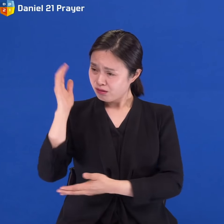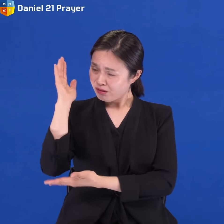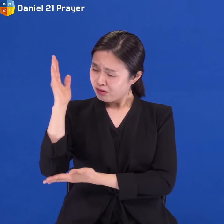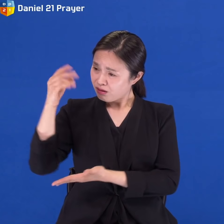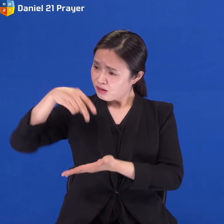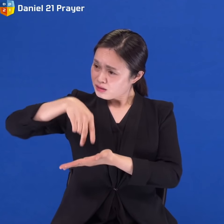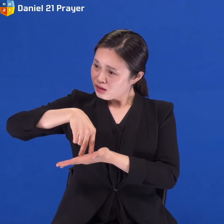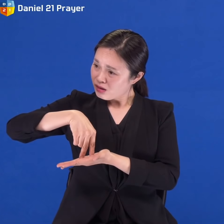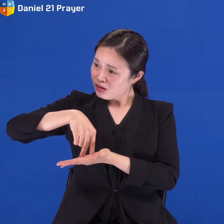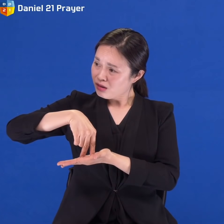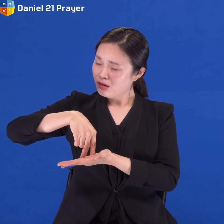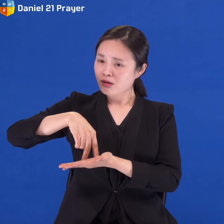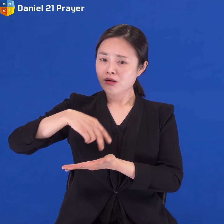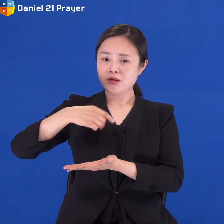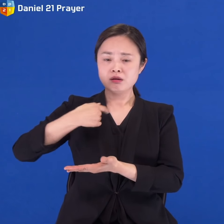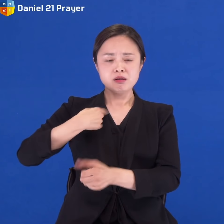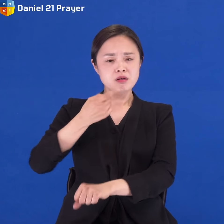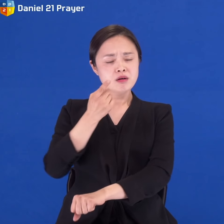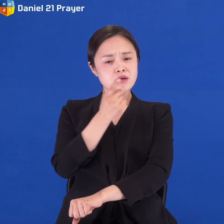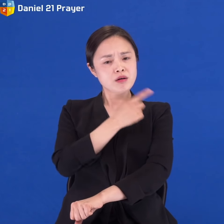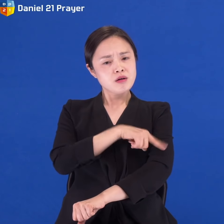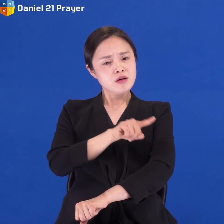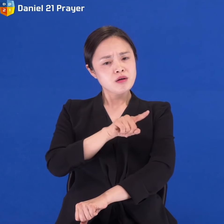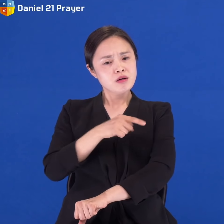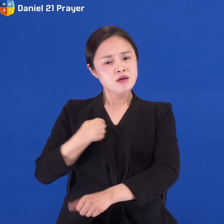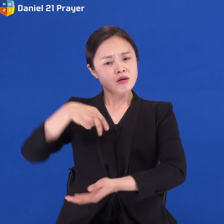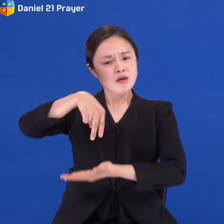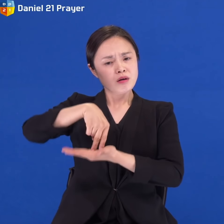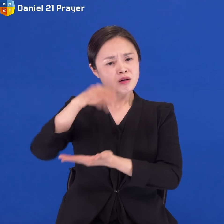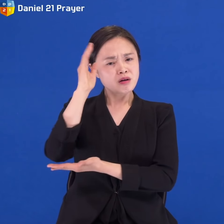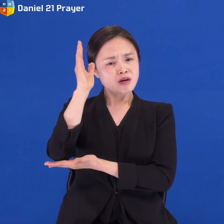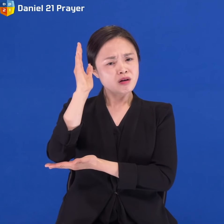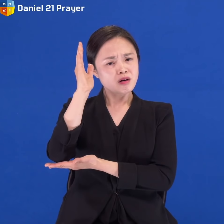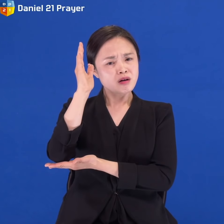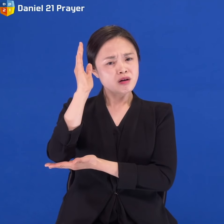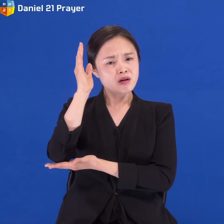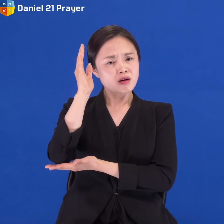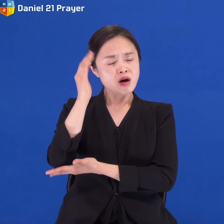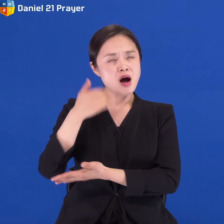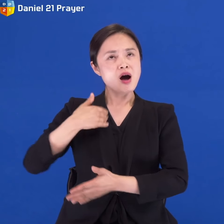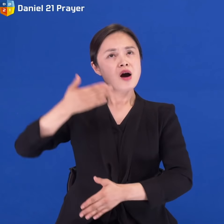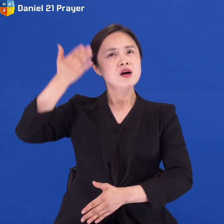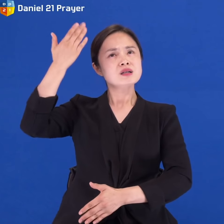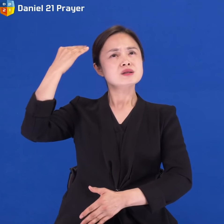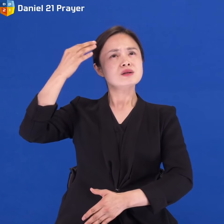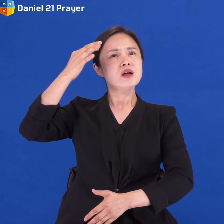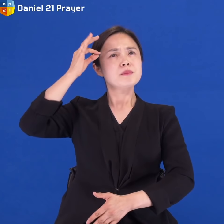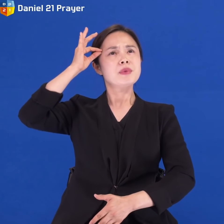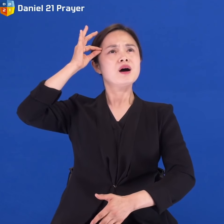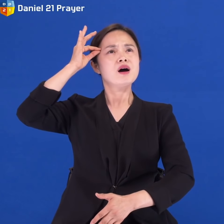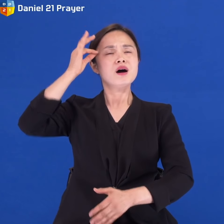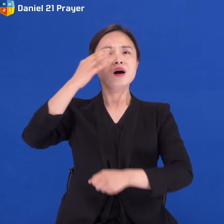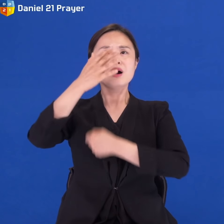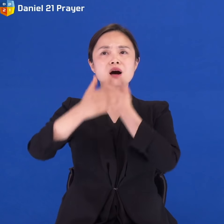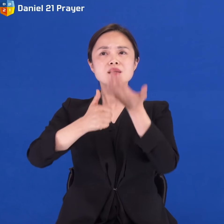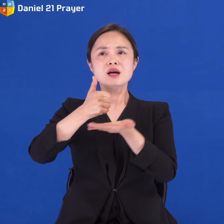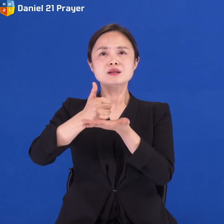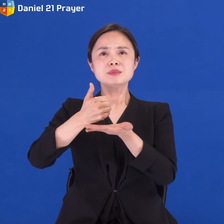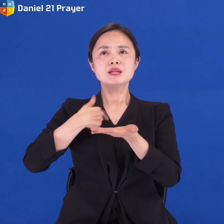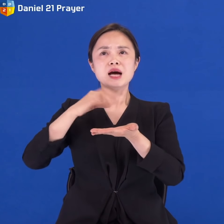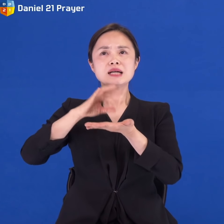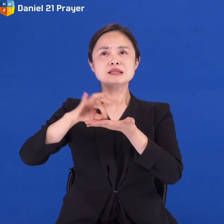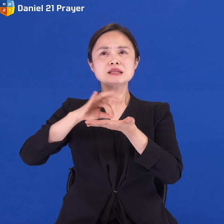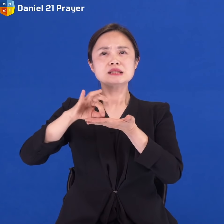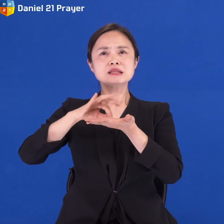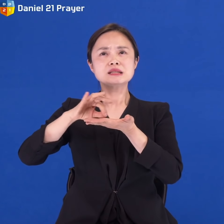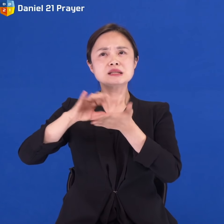아닌데 내가 왜 가지? 라고 했다가 하나님이 너를 쓸 때가 있다라고 한 것에 희망을 걸고 참석하기로